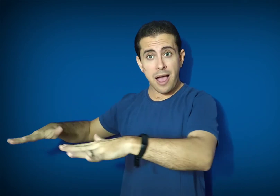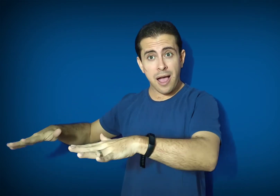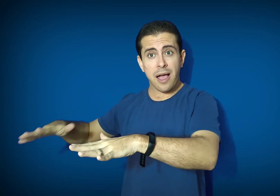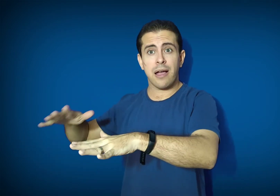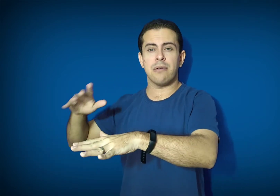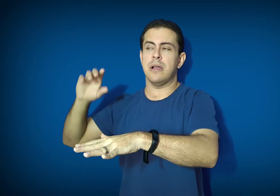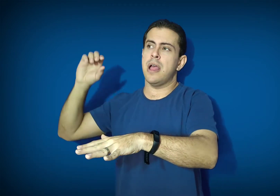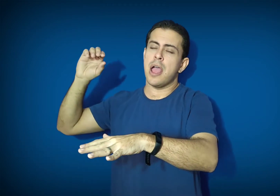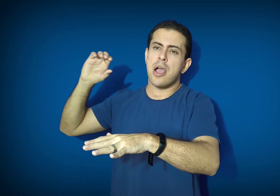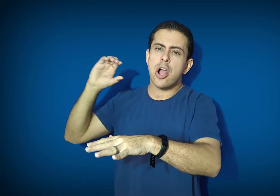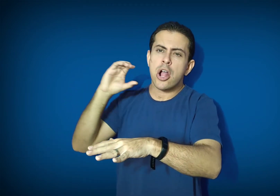mar.